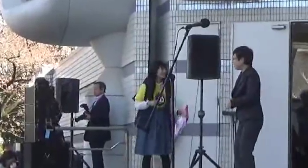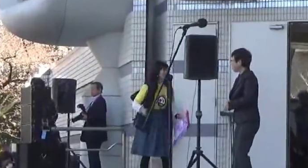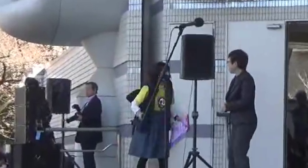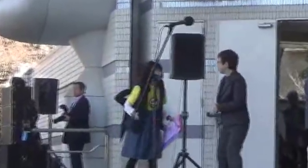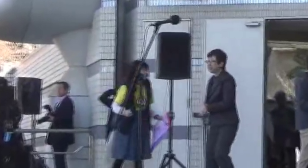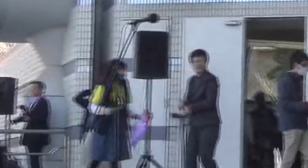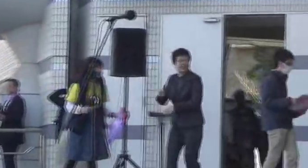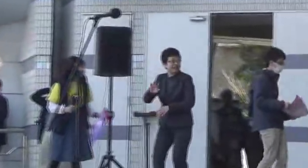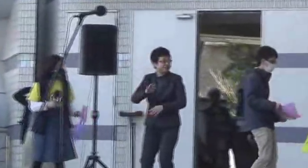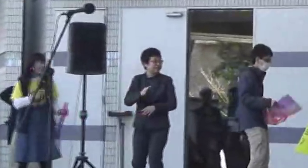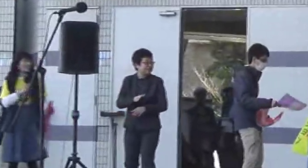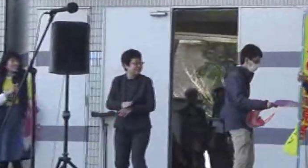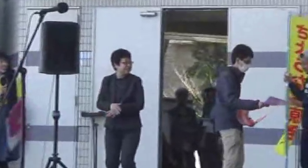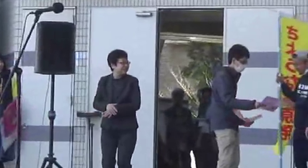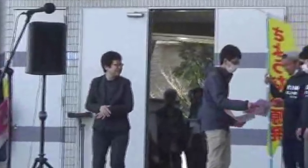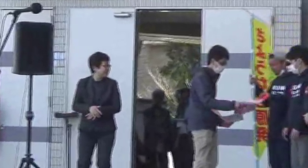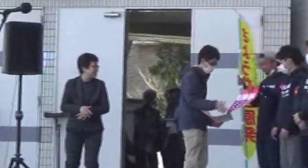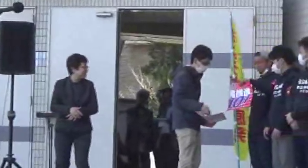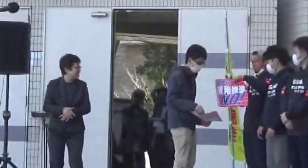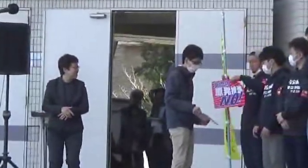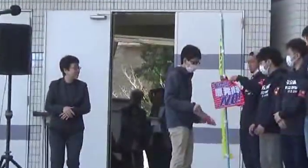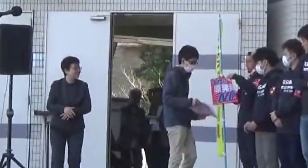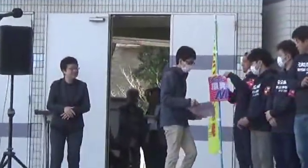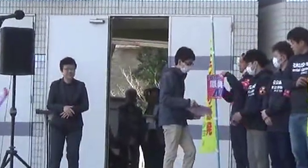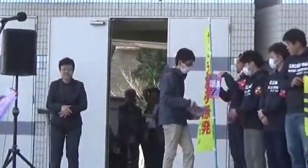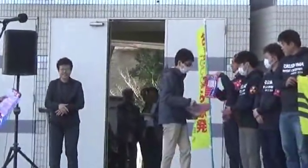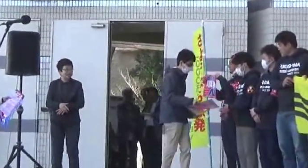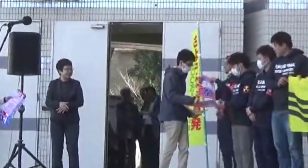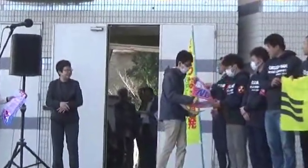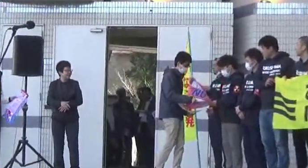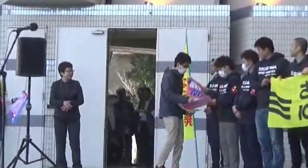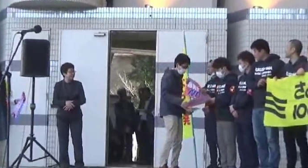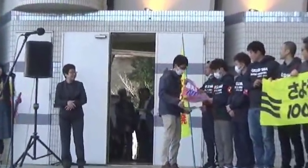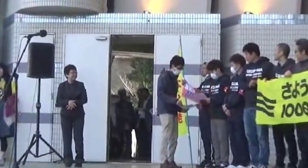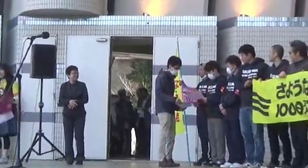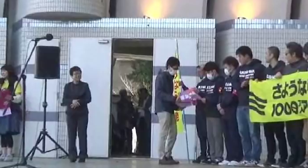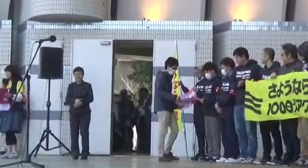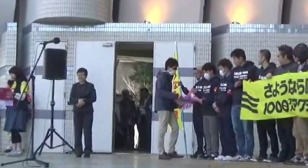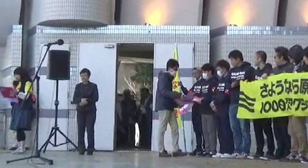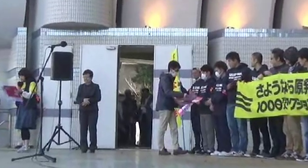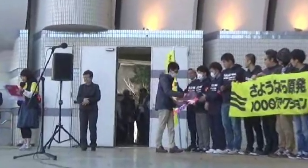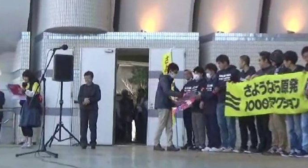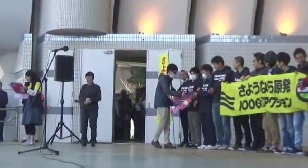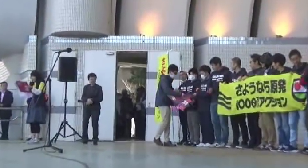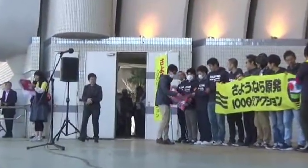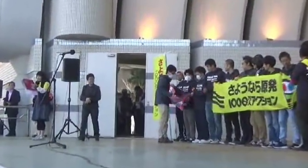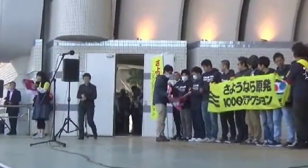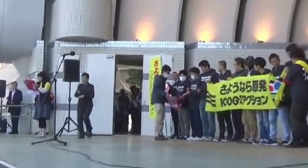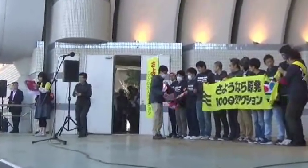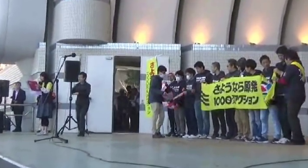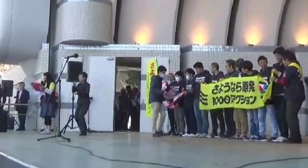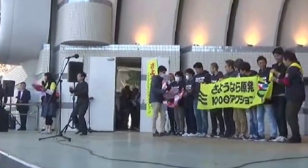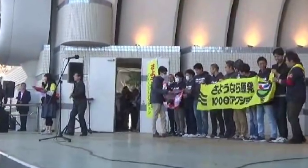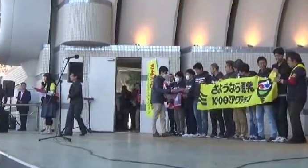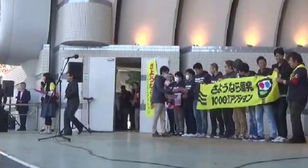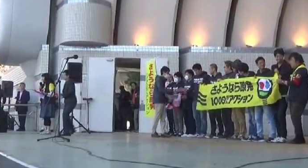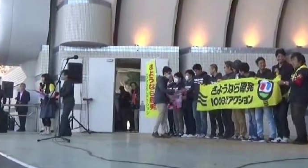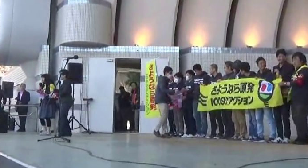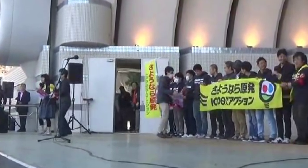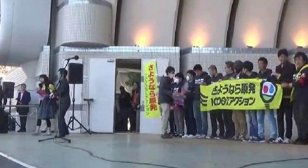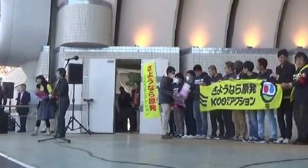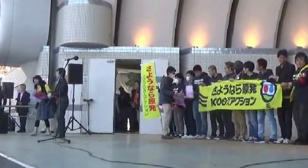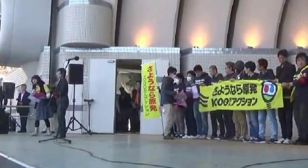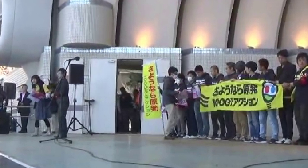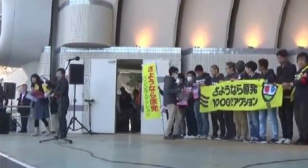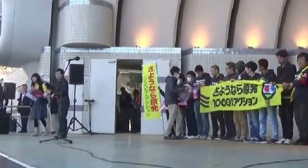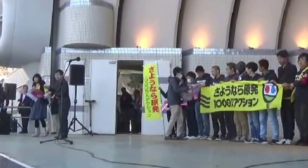何かあります？はい、じゃあ撮影していただいて、はい、ありがとうございました。それでは続きまして、